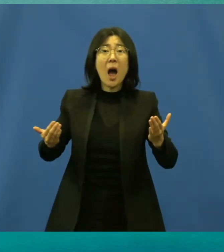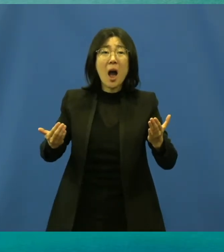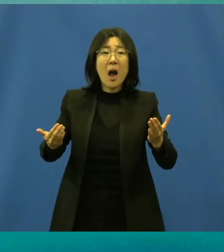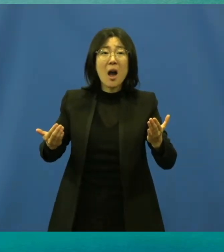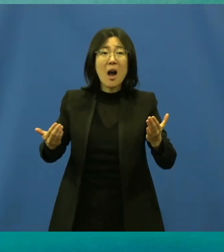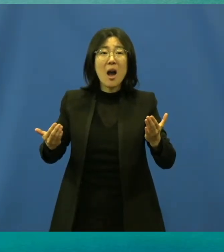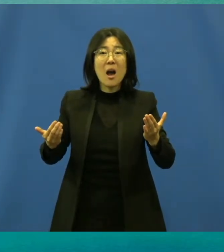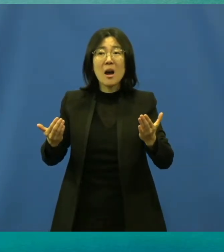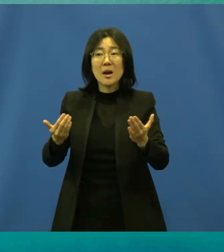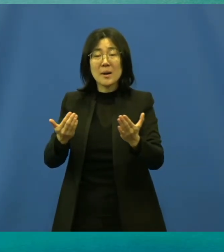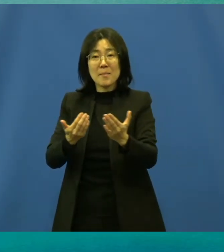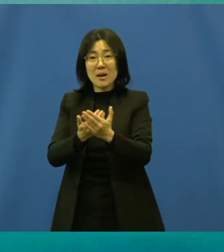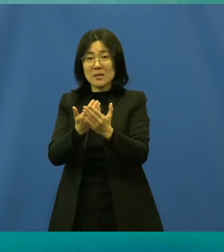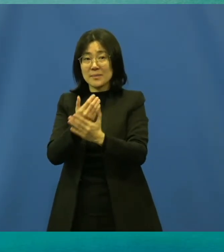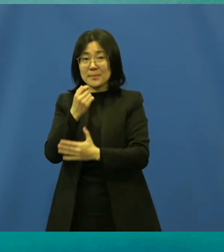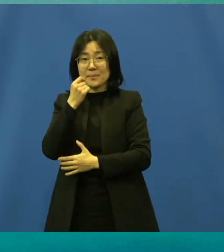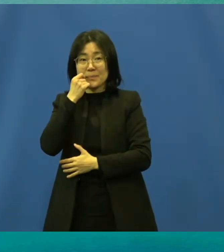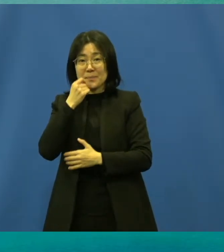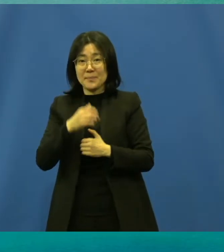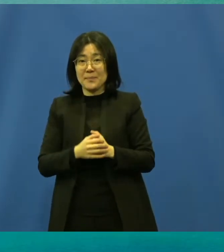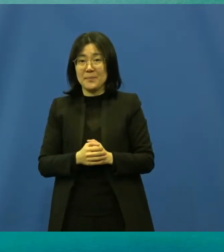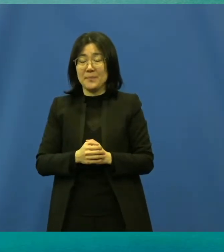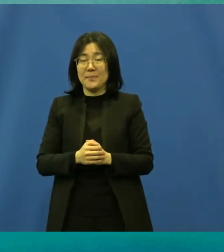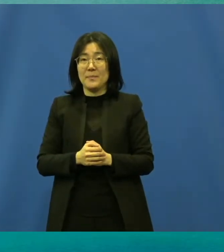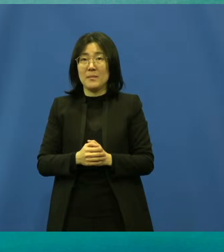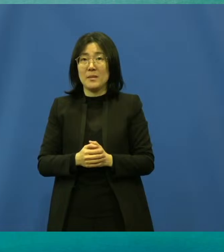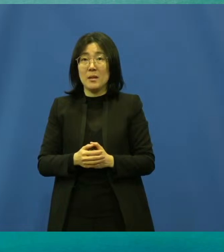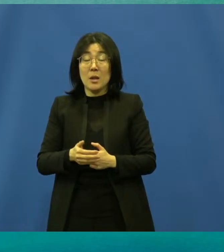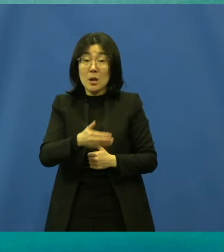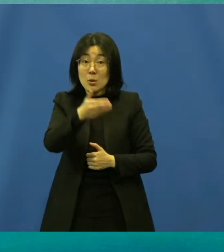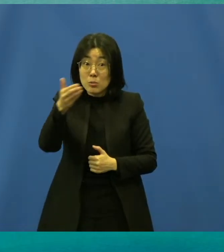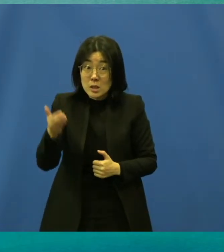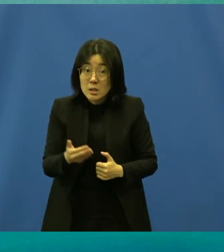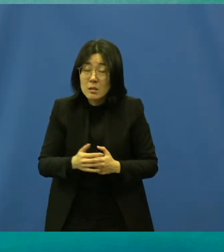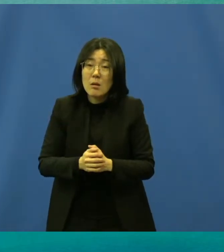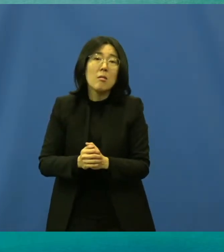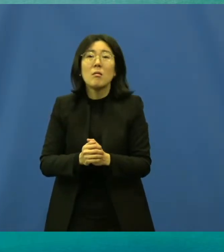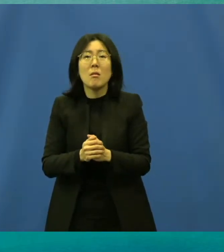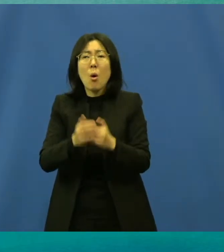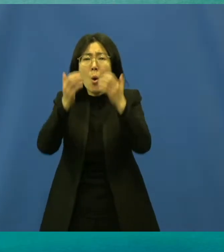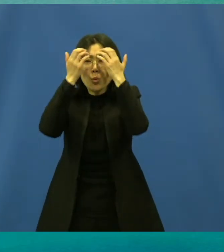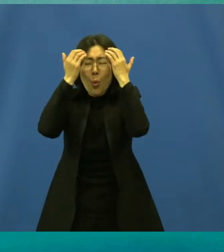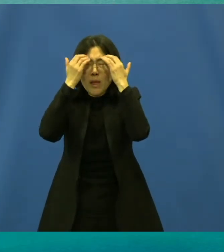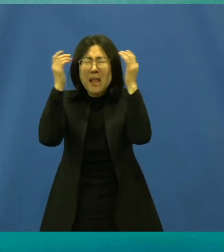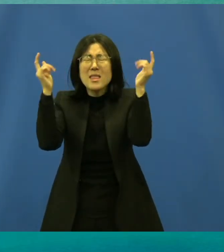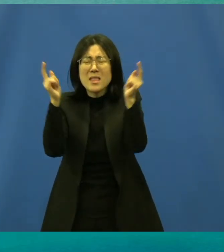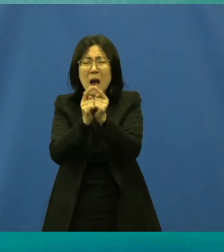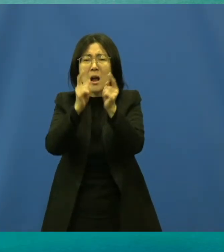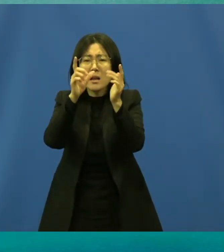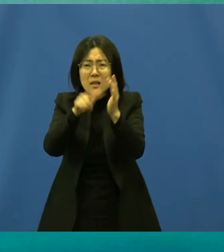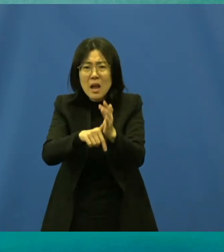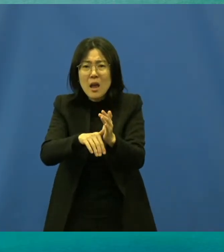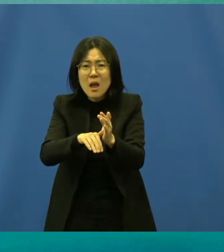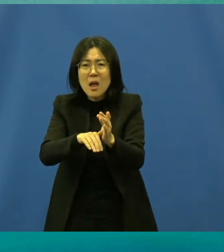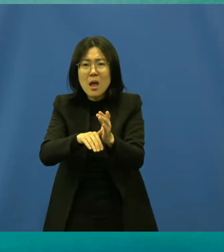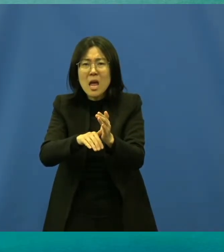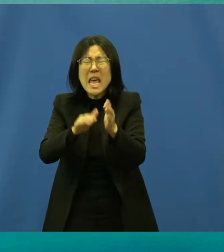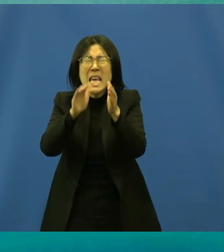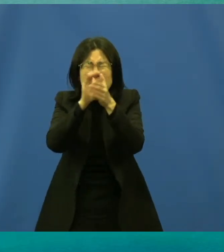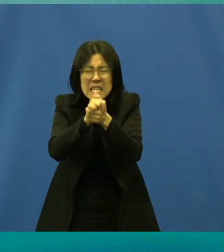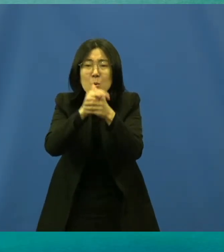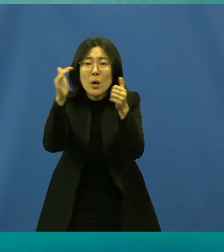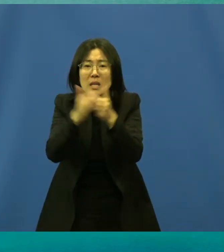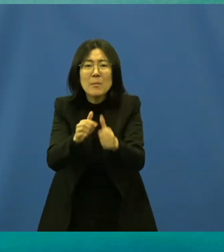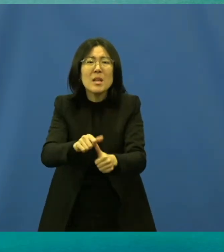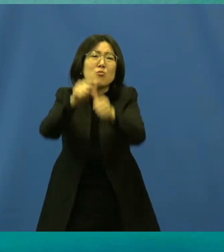우리나라는 고난 중에서 기도를 배웠습니다. 왜 그렇게 우리가 그렇게 절절히 기도했느냐? 고난 중에 있었으니까.